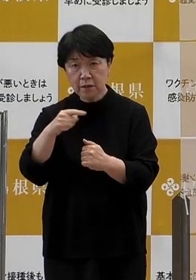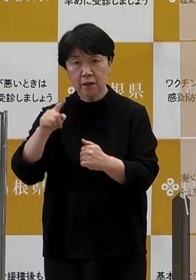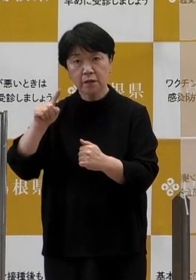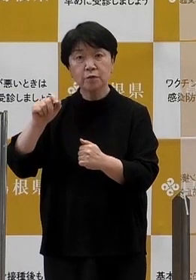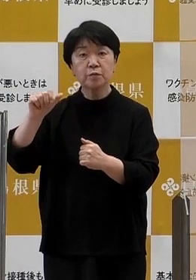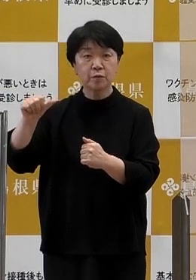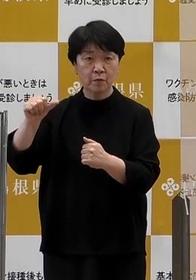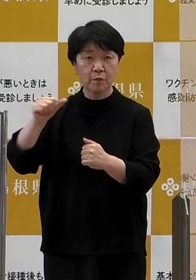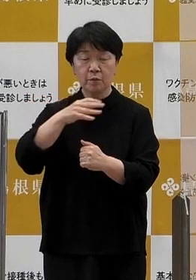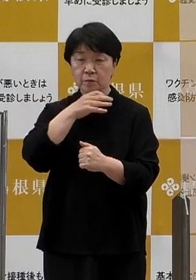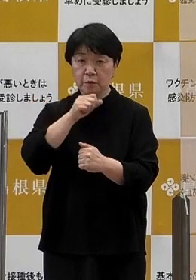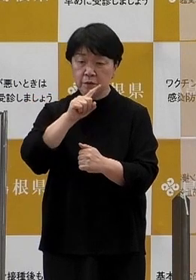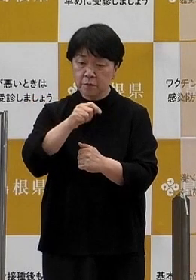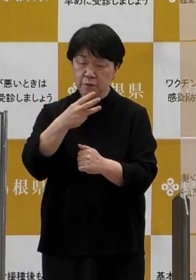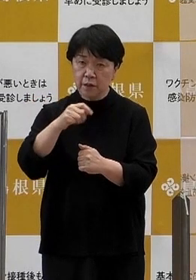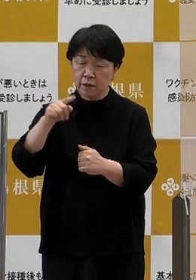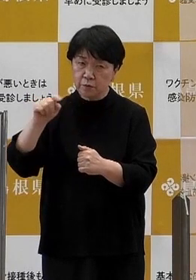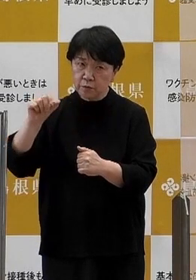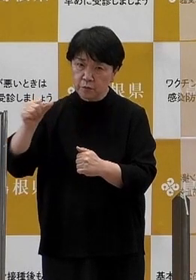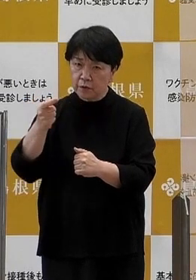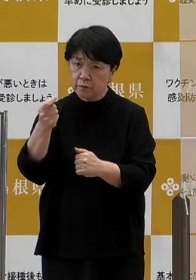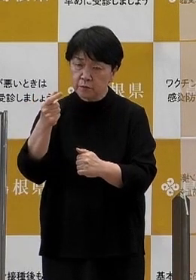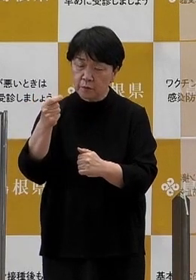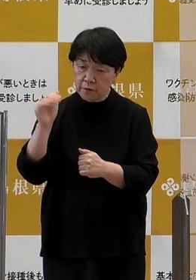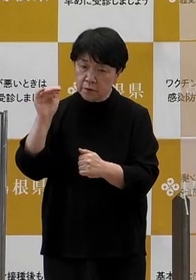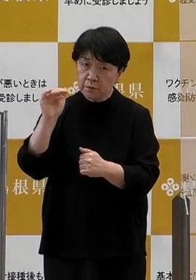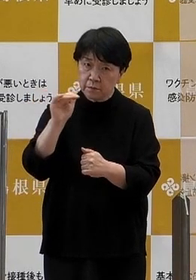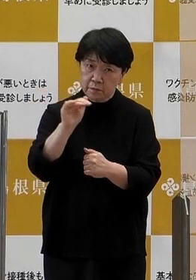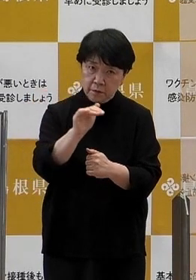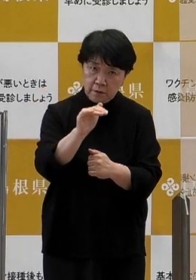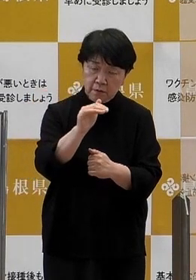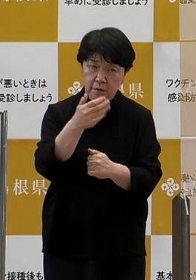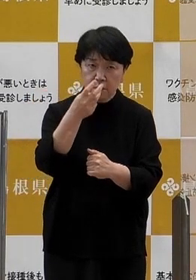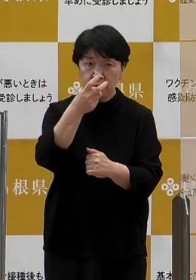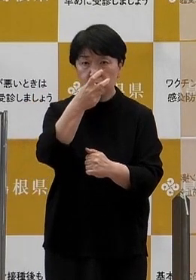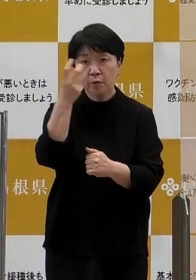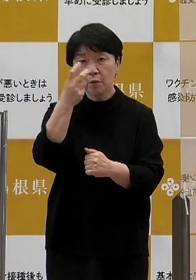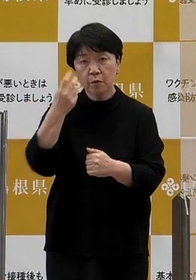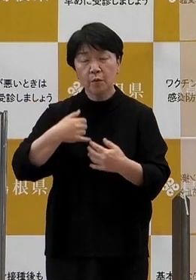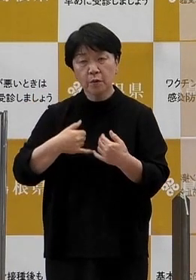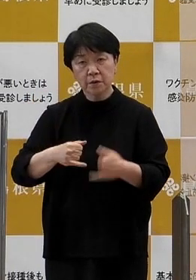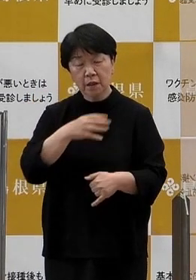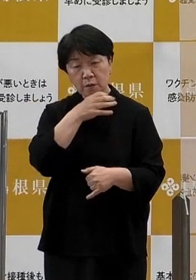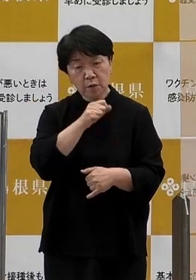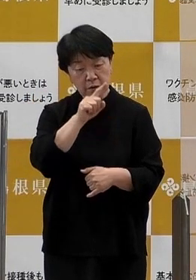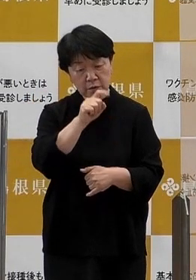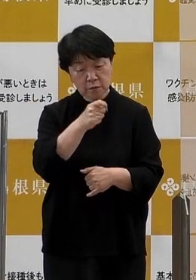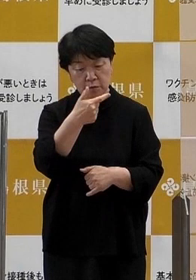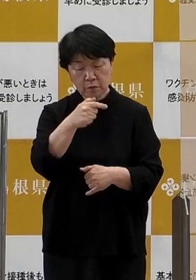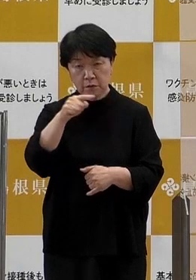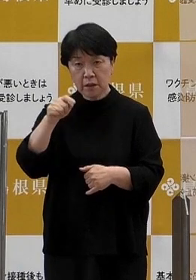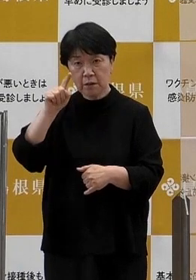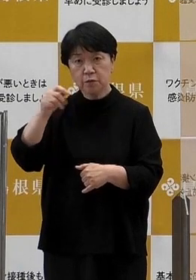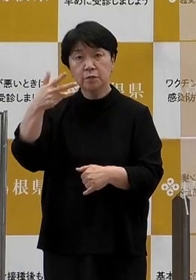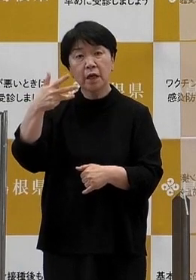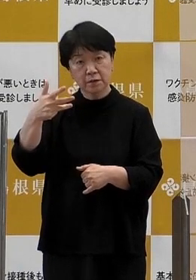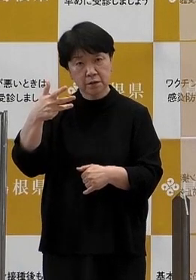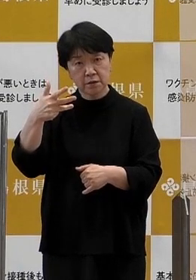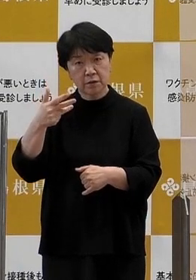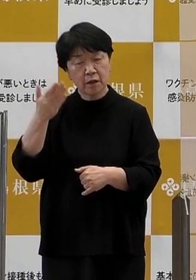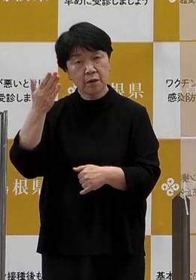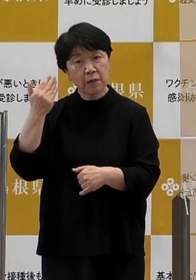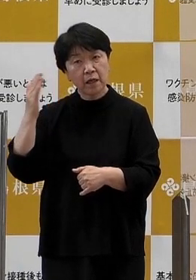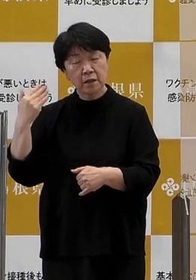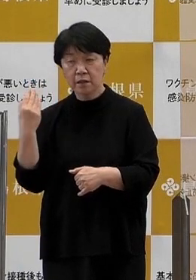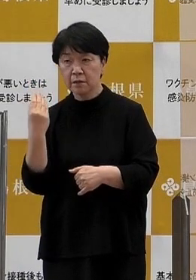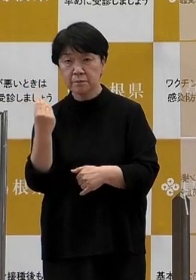は下がっております。で、高校生の16歳から18歳の数字は、もともと上がってい